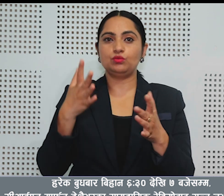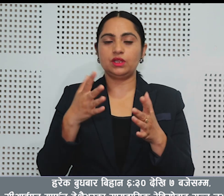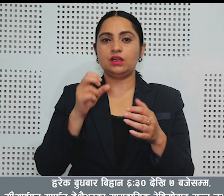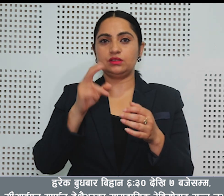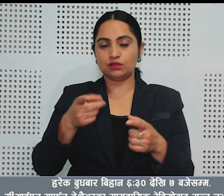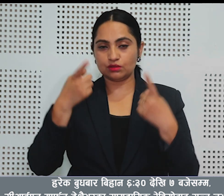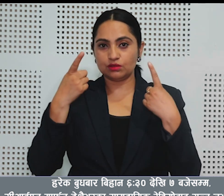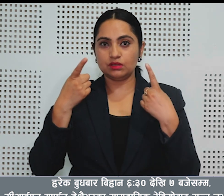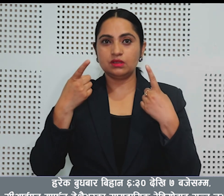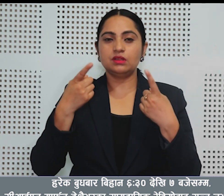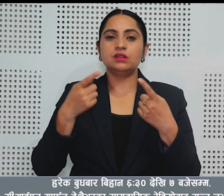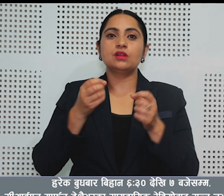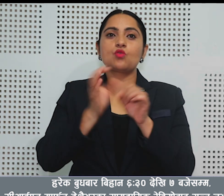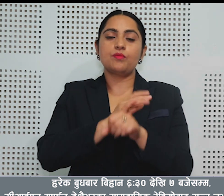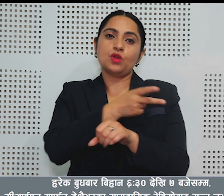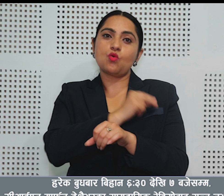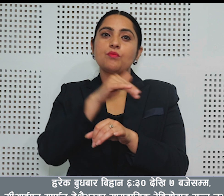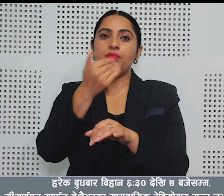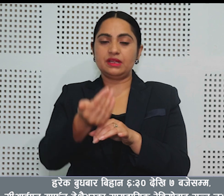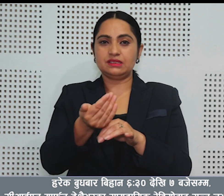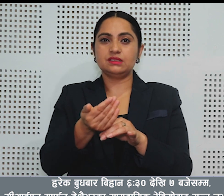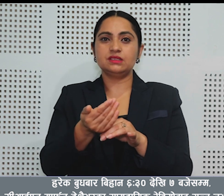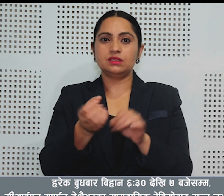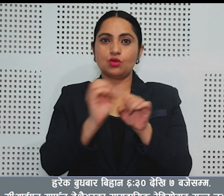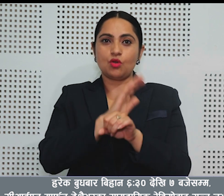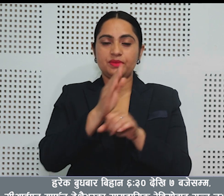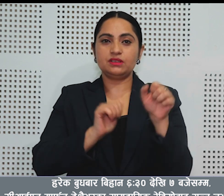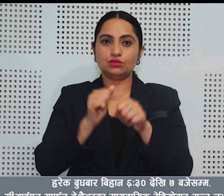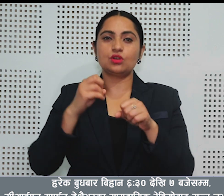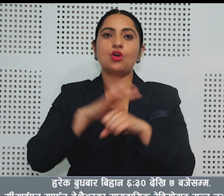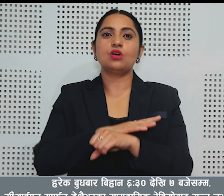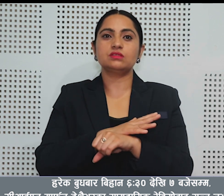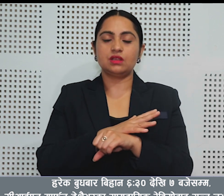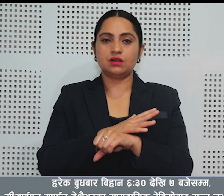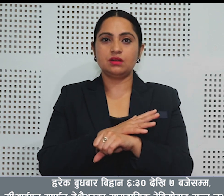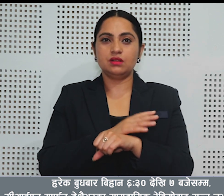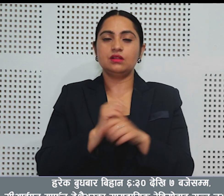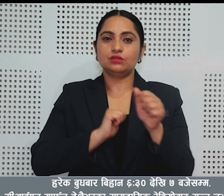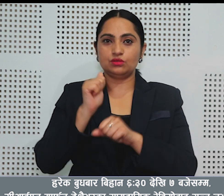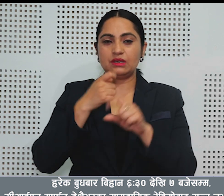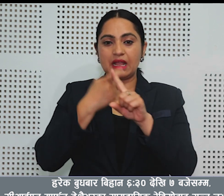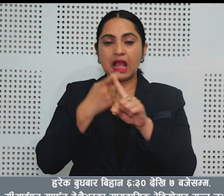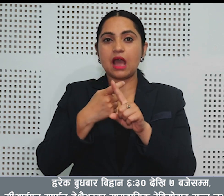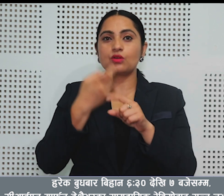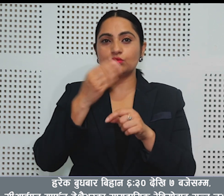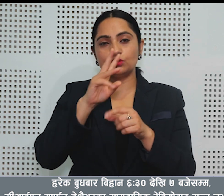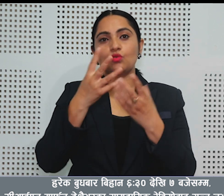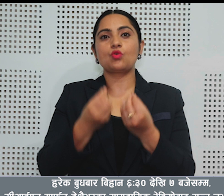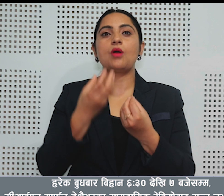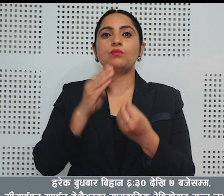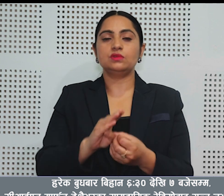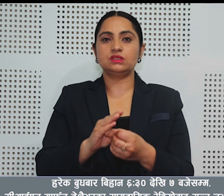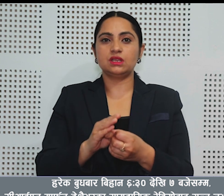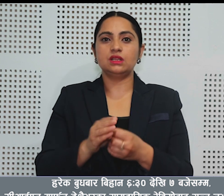दिनुपर्ने कुरा के हो भने कोभिडको खोप लगाइसकेपछि कोभिडले जुन हामीलाई जुन असर, जुन गम्भीरता, जुन सिभिरिटी बनाउँछ त्यो चाहिँ कम हुन्छ।